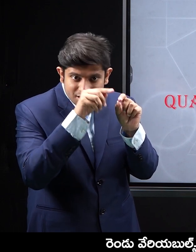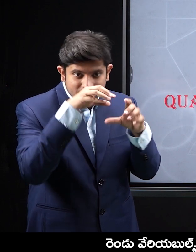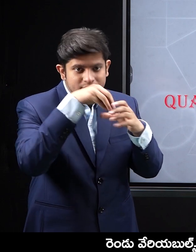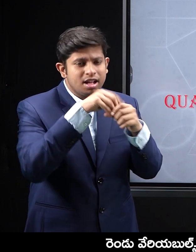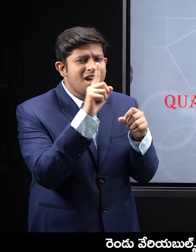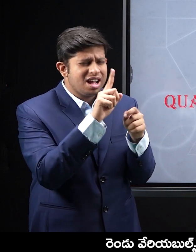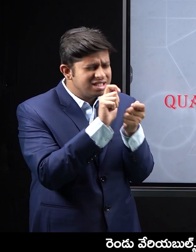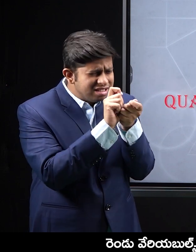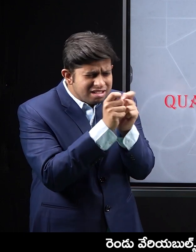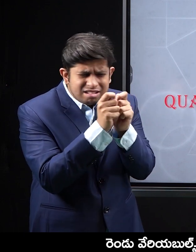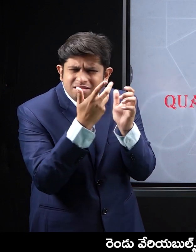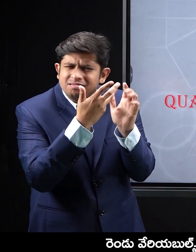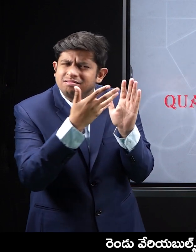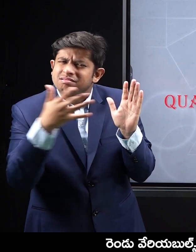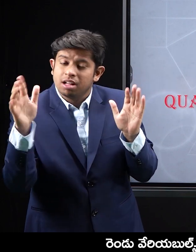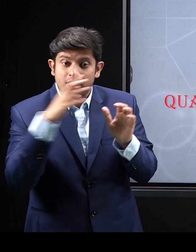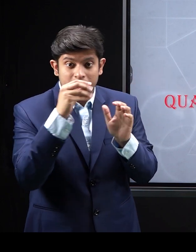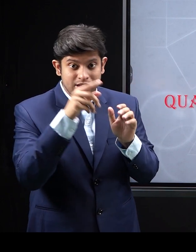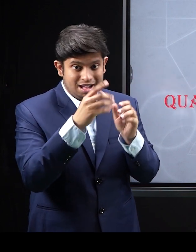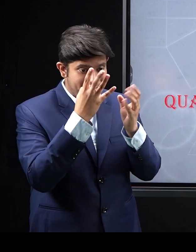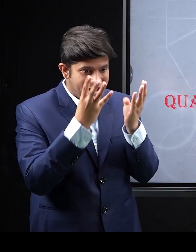మరియు బహుపది యొక్క డిగ్రీ గురించి తెలుసుకున్నాం.